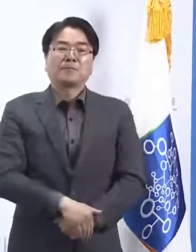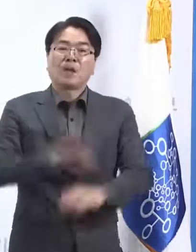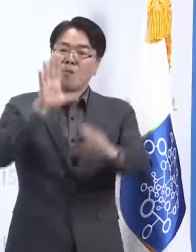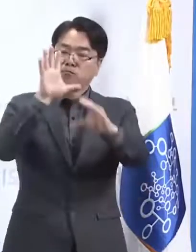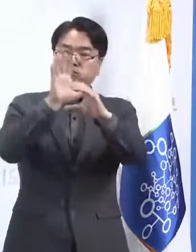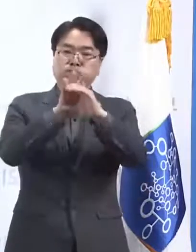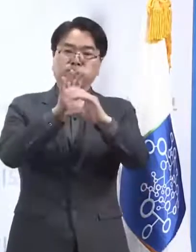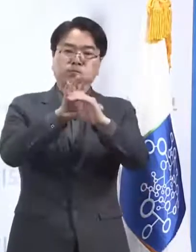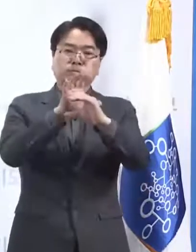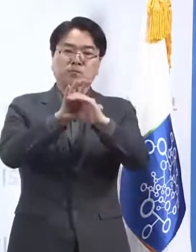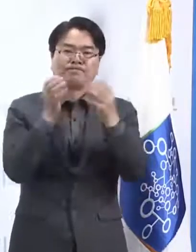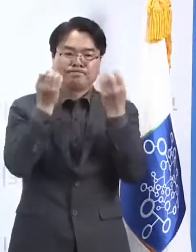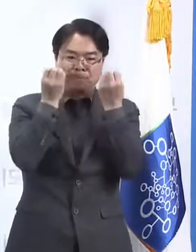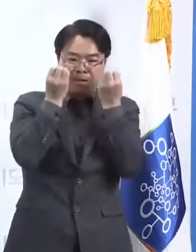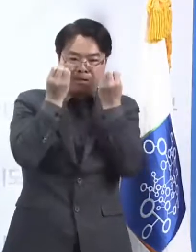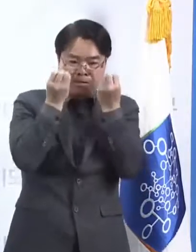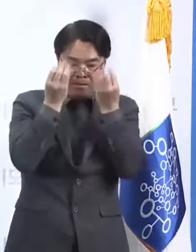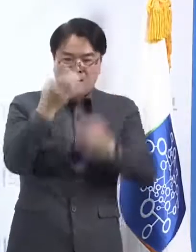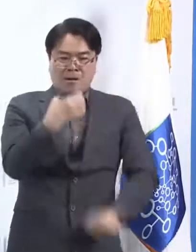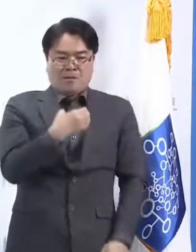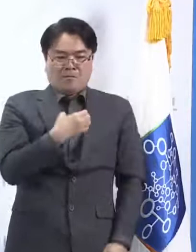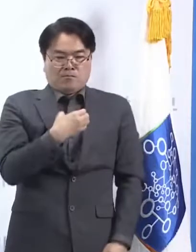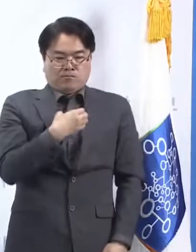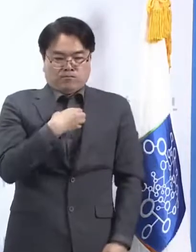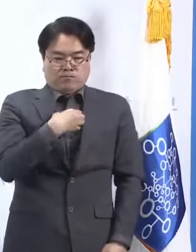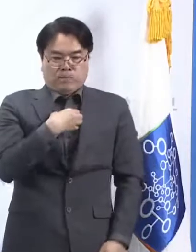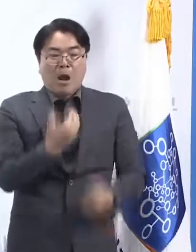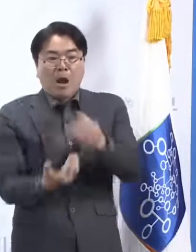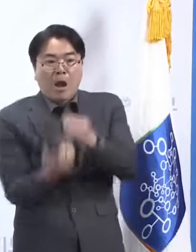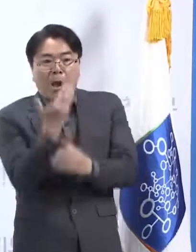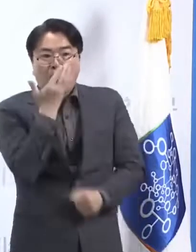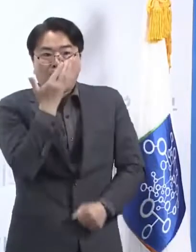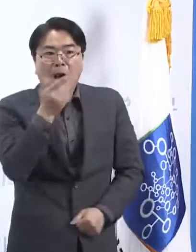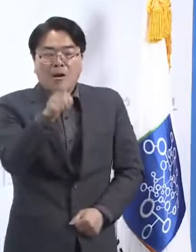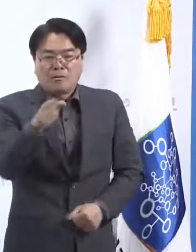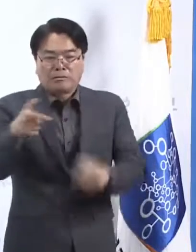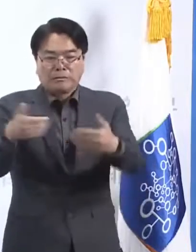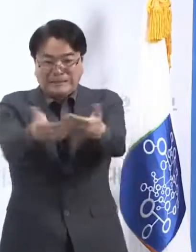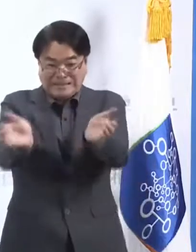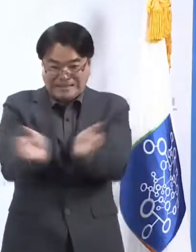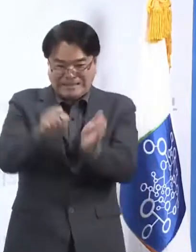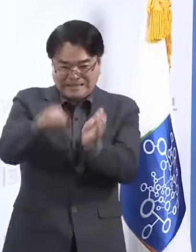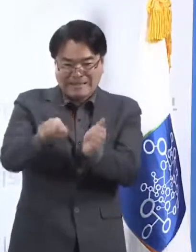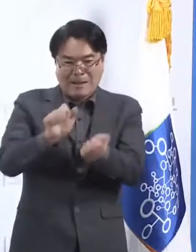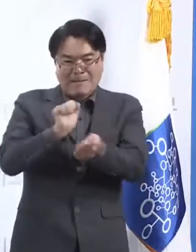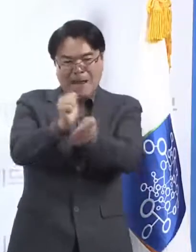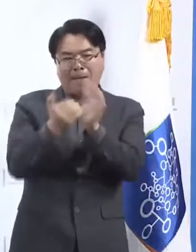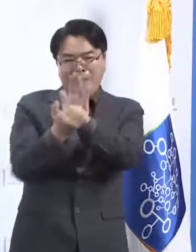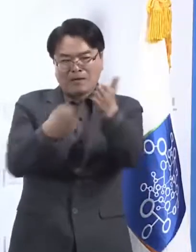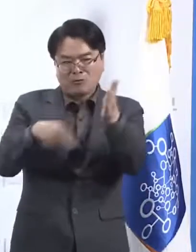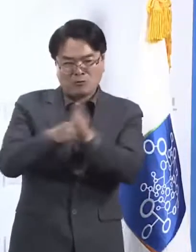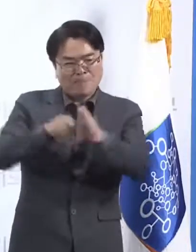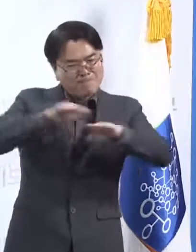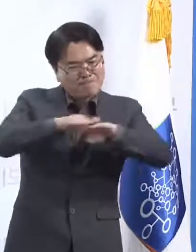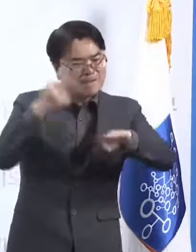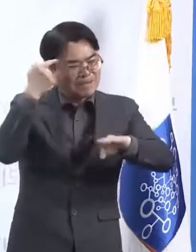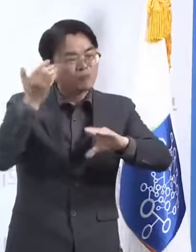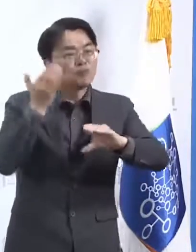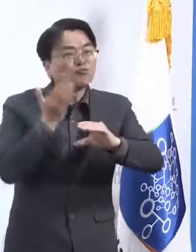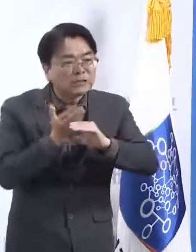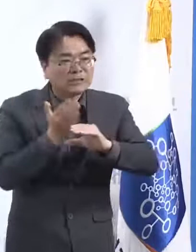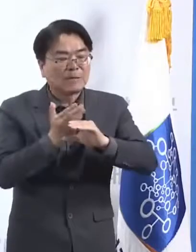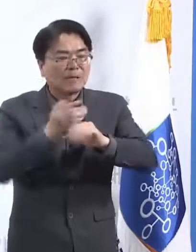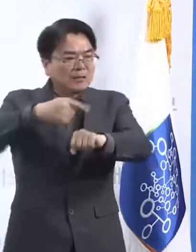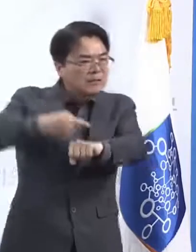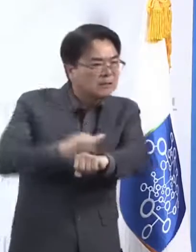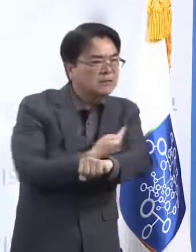코로나19의 새로운 위험 영역에서의 집단 발병에 대응해서 그에 합당한 조치들은 해나가겠지만 그 외의